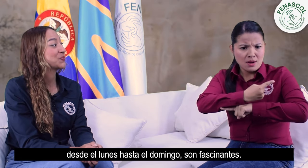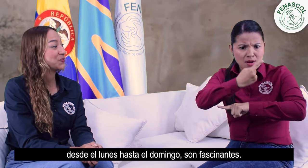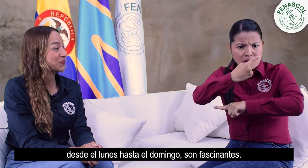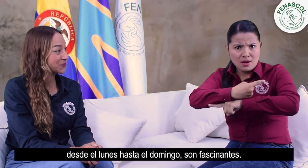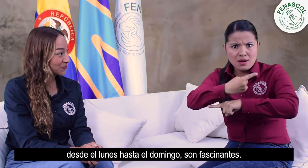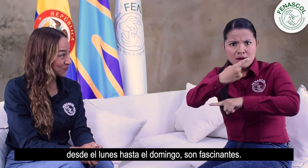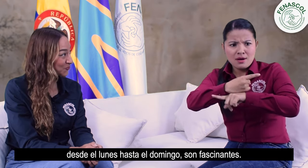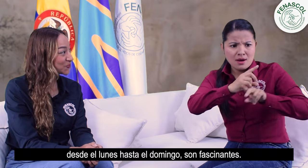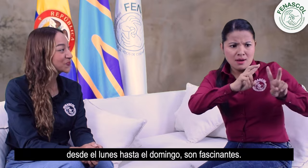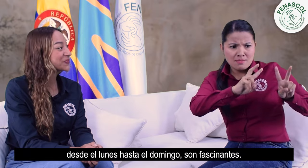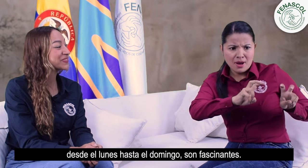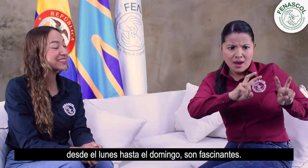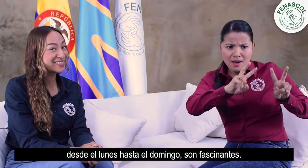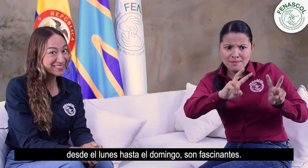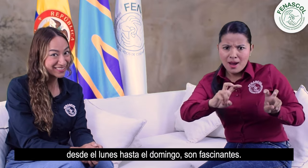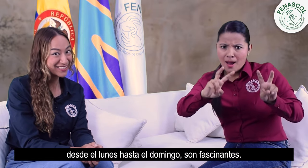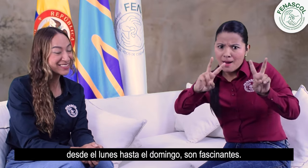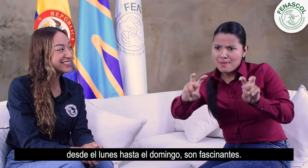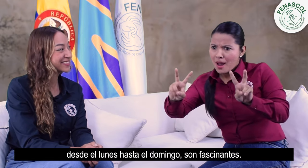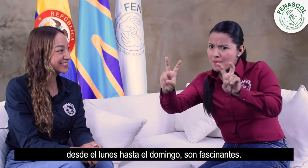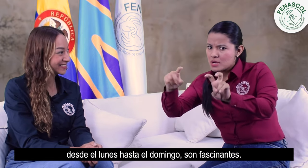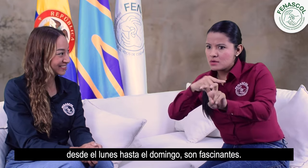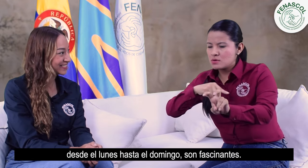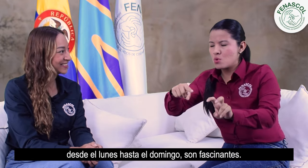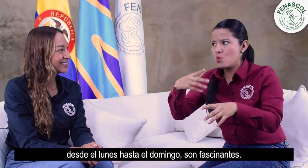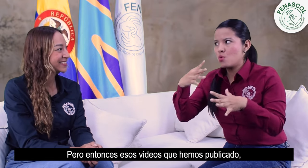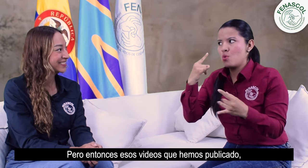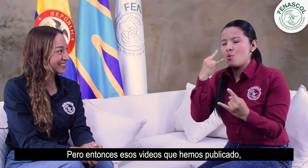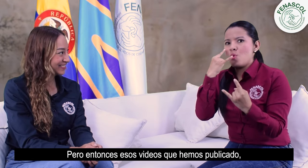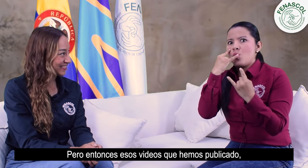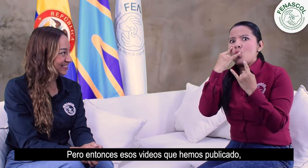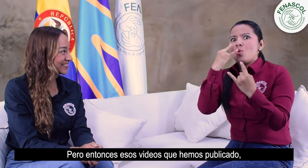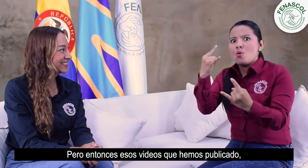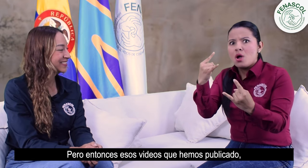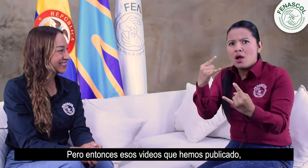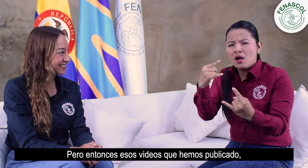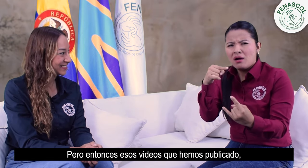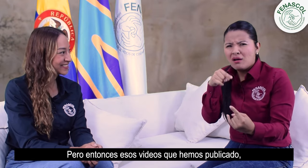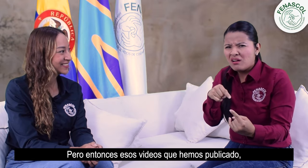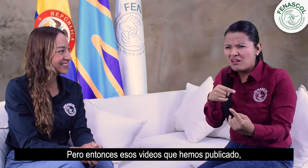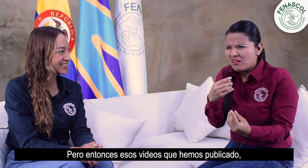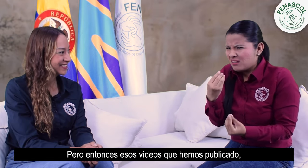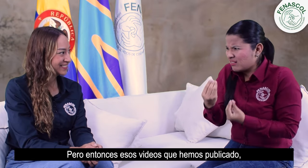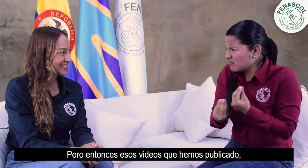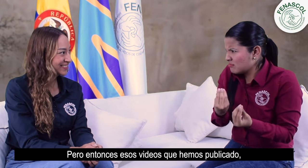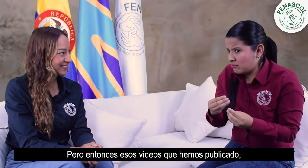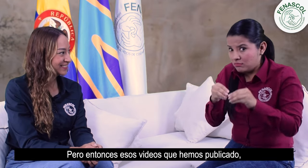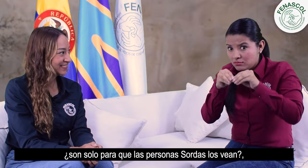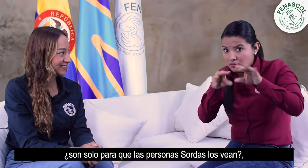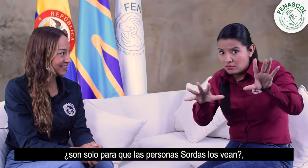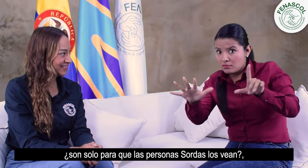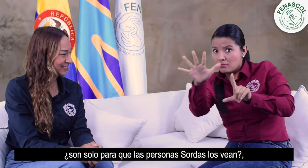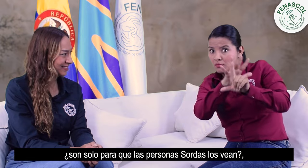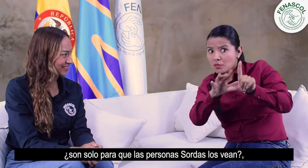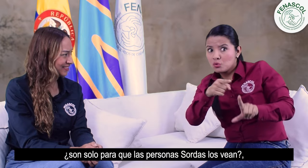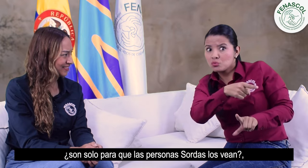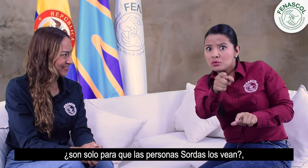desde el lunes hasta el domingo, son fascinantes. ¿Pero entonces esos videos que hemos publicado, son solo para que las personas